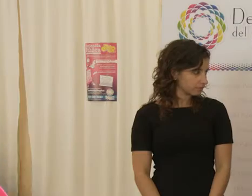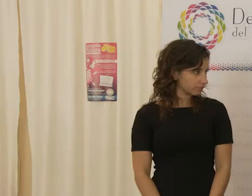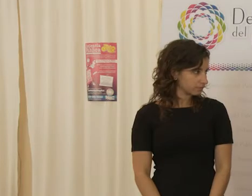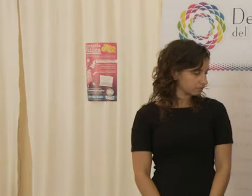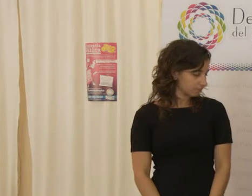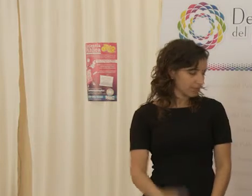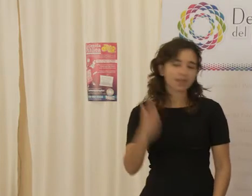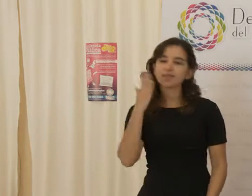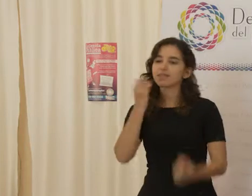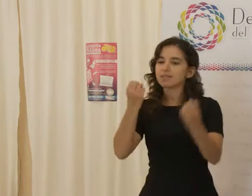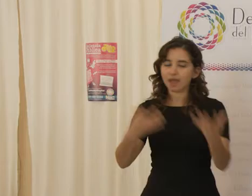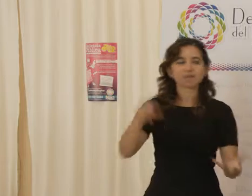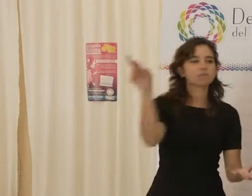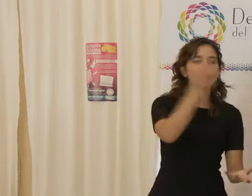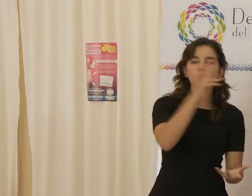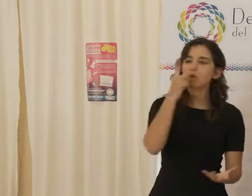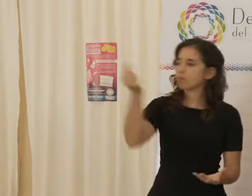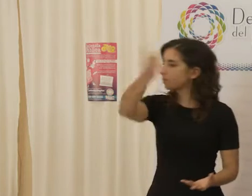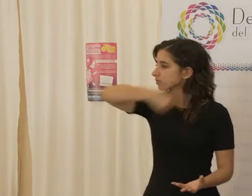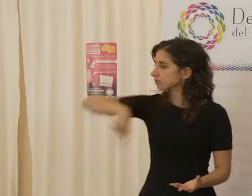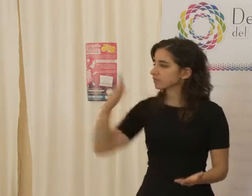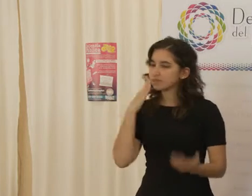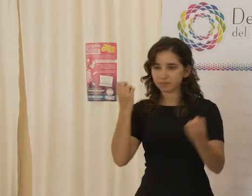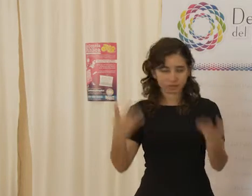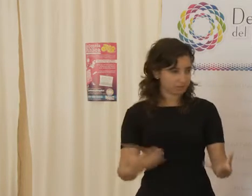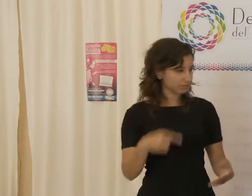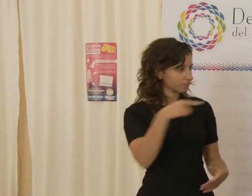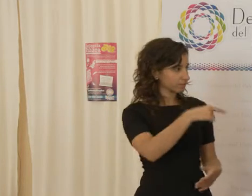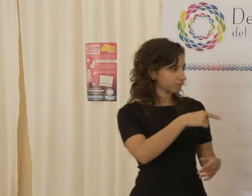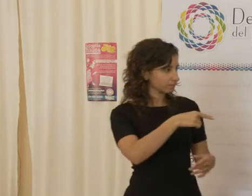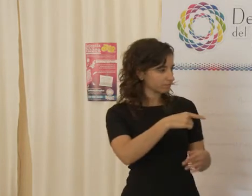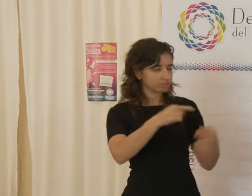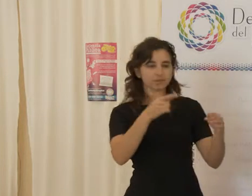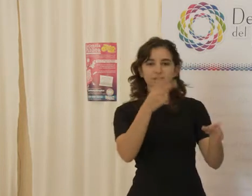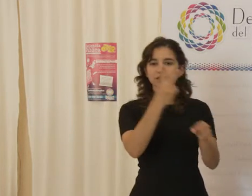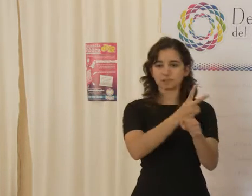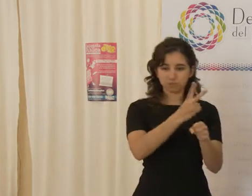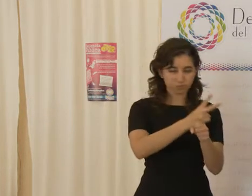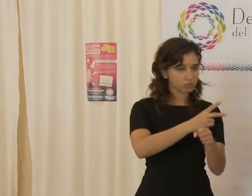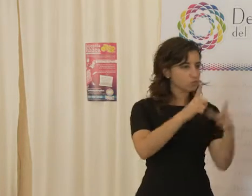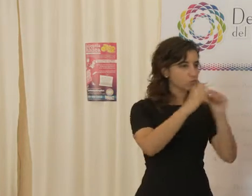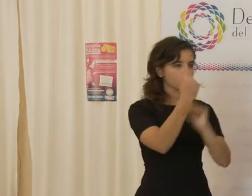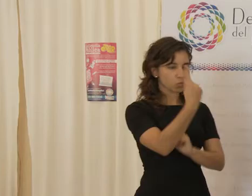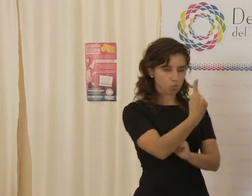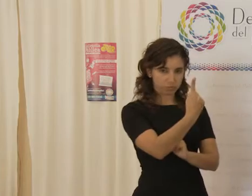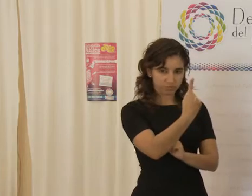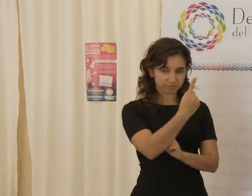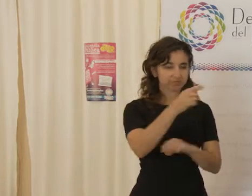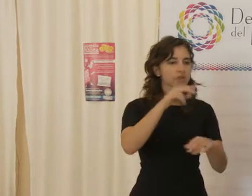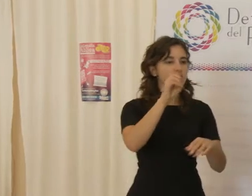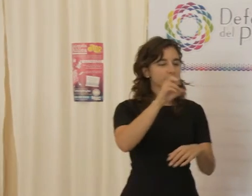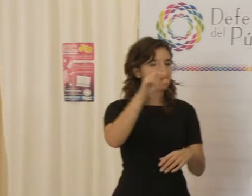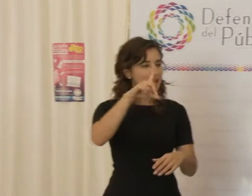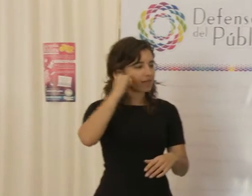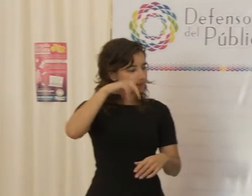Buenas tardes a todos y a todas Nosotros somos del M1 en Mujica lainez es una escuela de comunicación